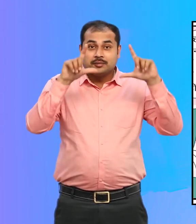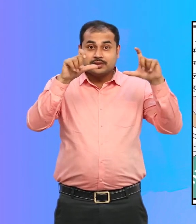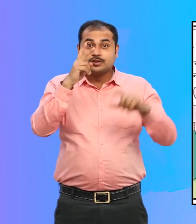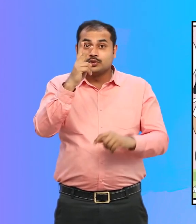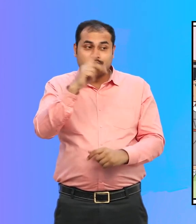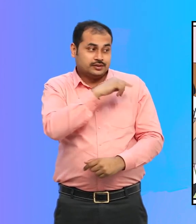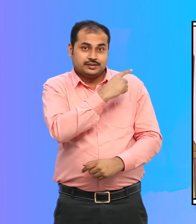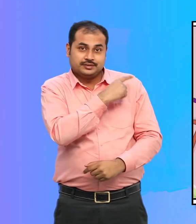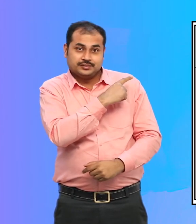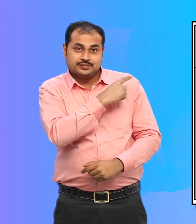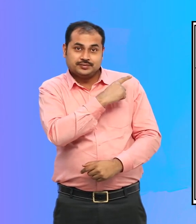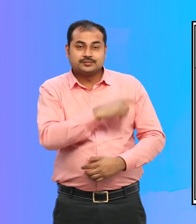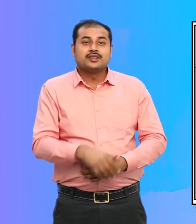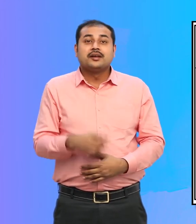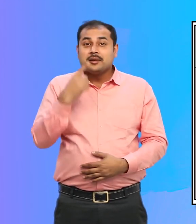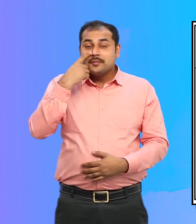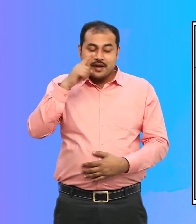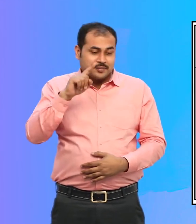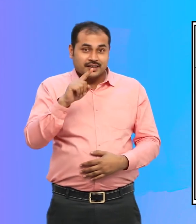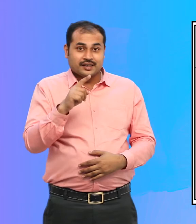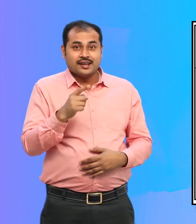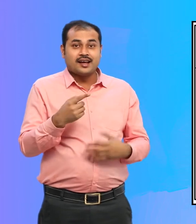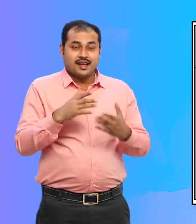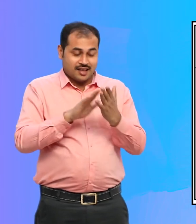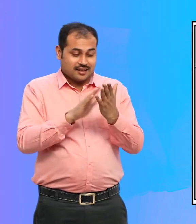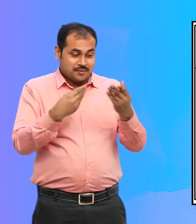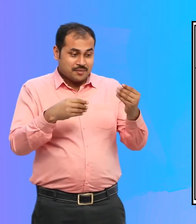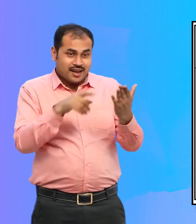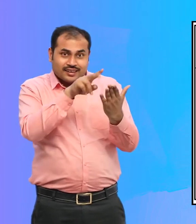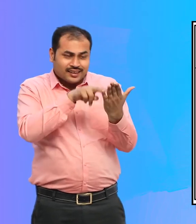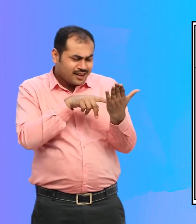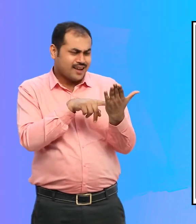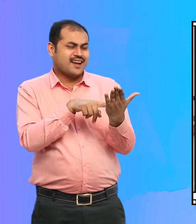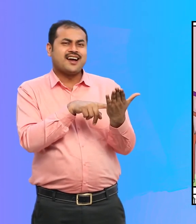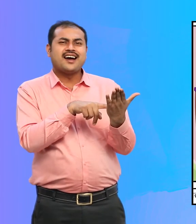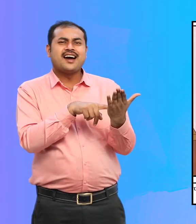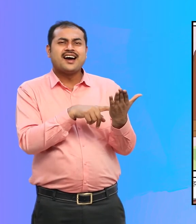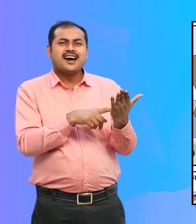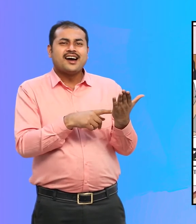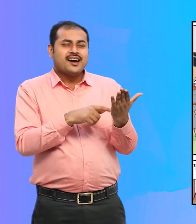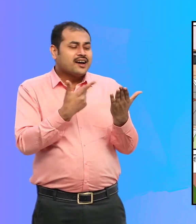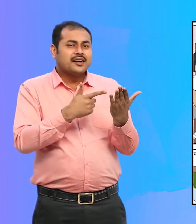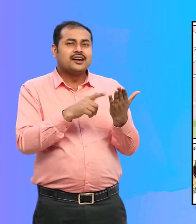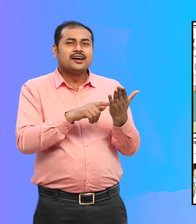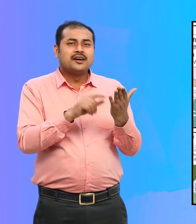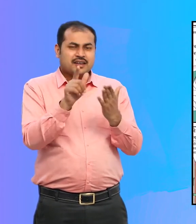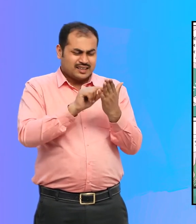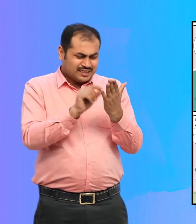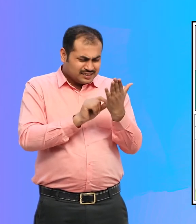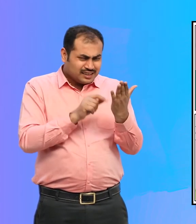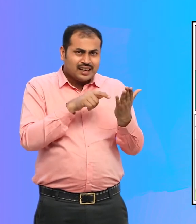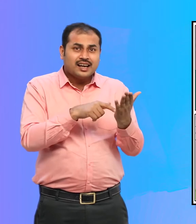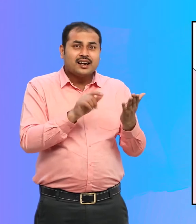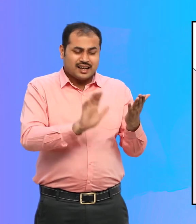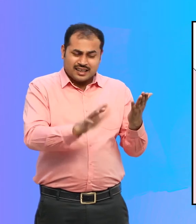दूसरे चित्र में क्यों मम्मी के हाथ में एक कागज है हुआ था और